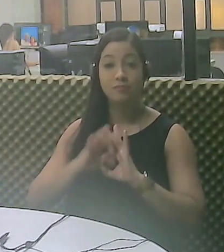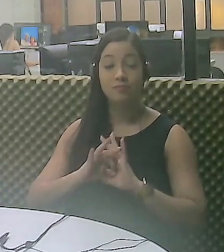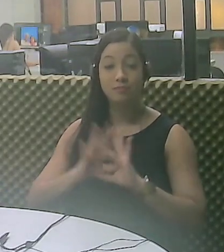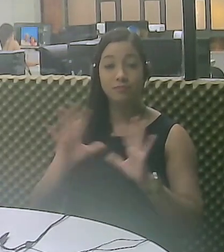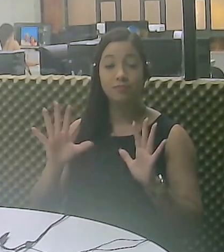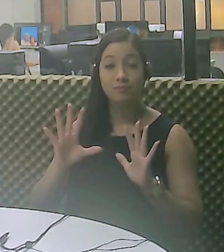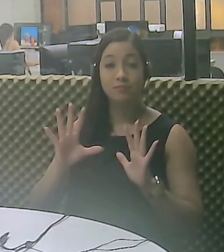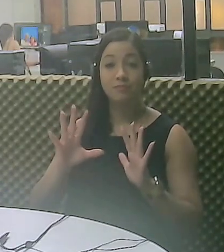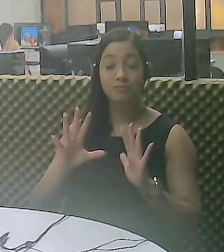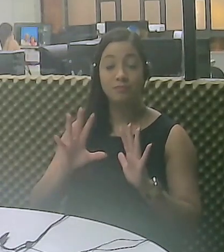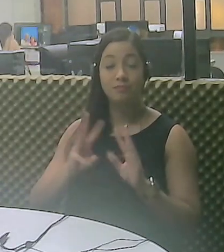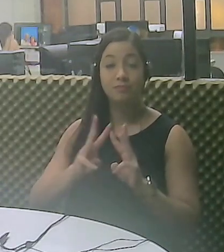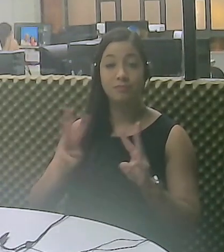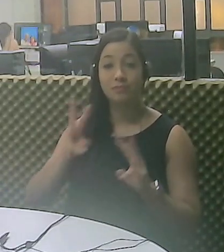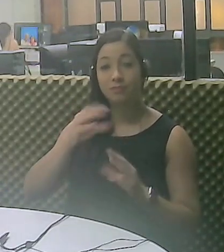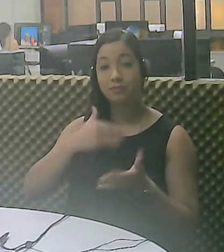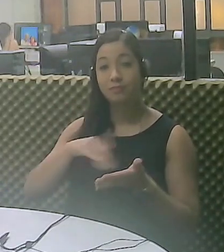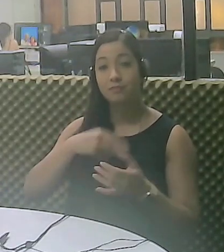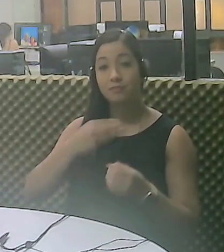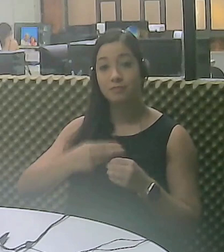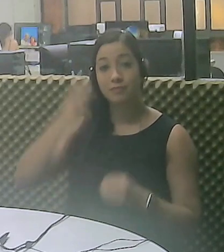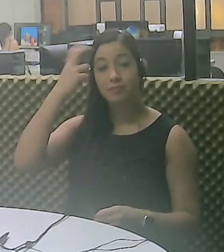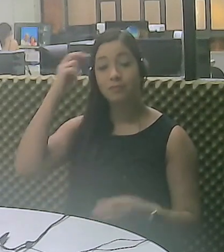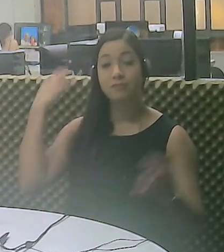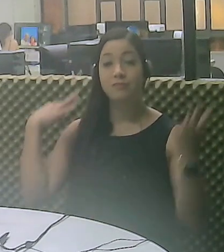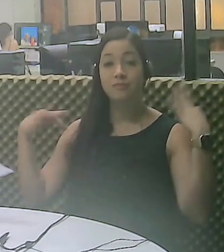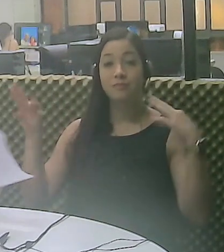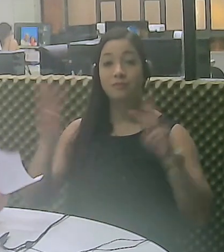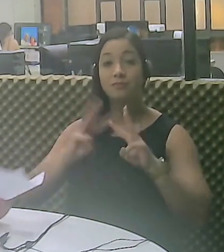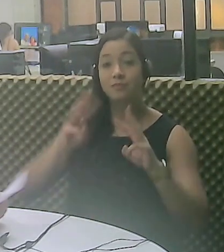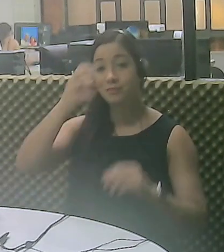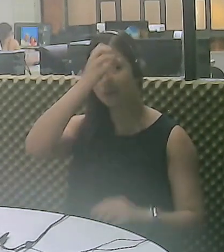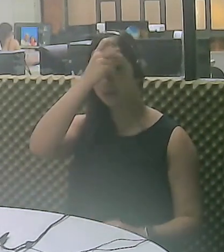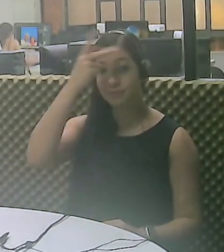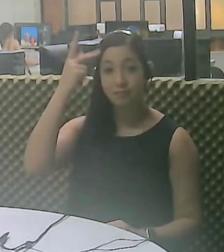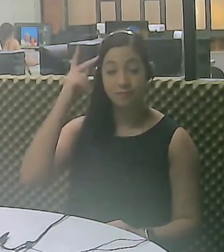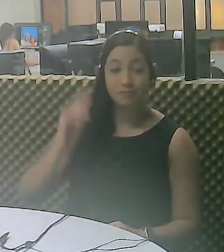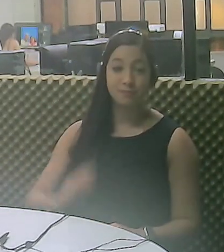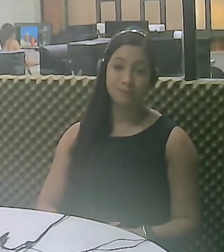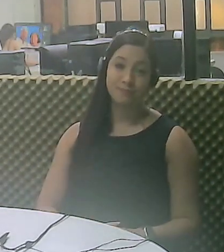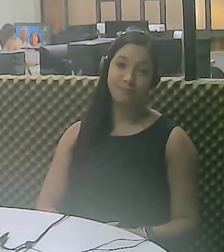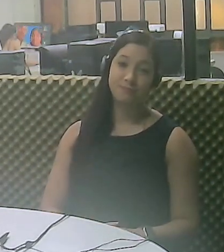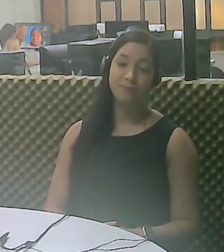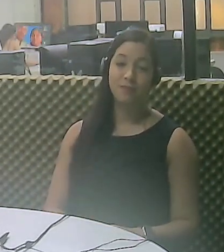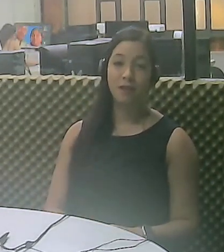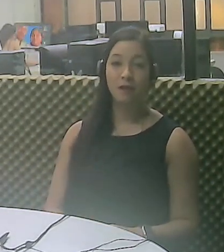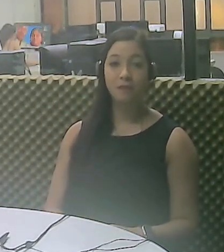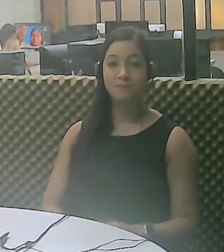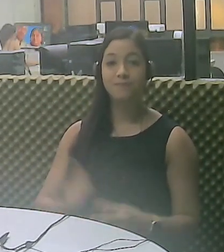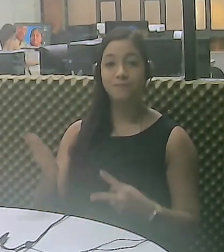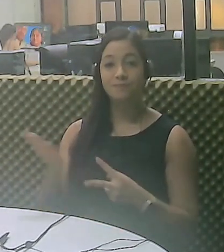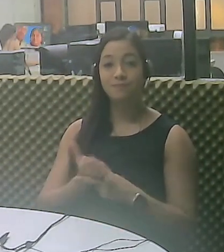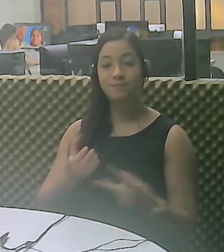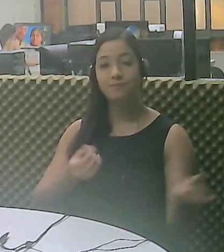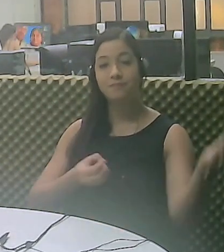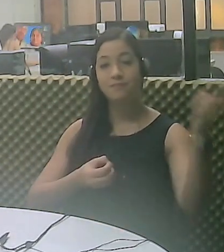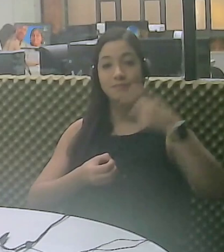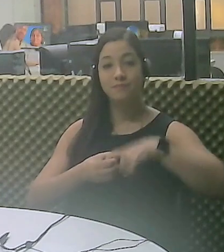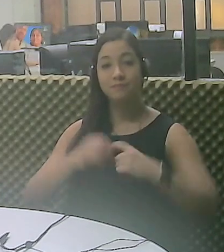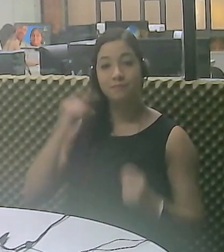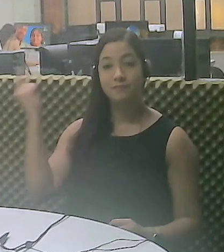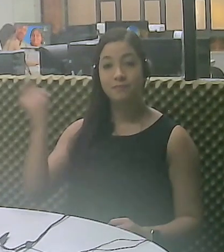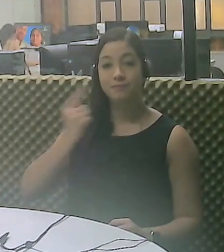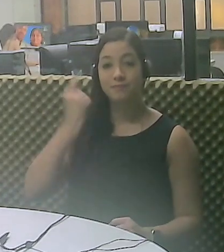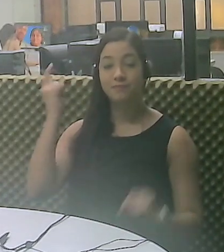na página da Secretaria Municipal de Cultura e Turismo no portal da Prefeitura. Vamos para um breve intervalo e